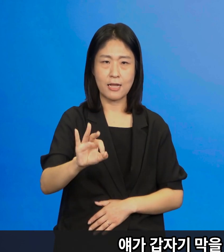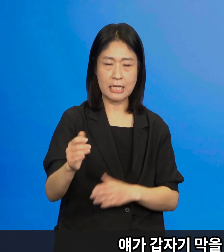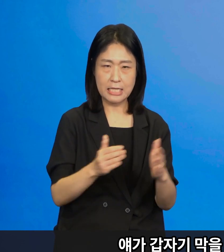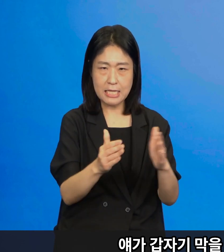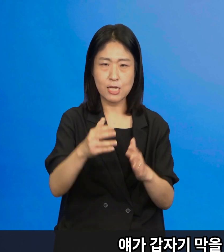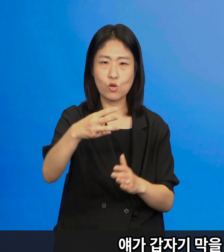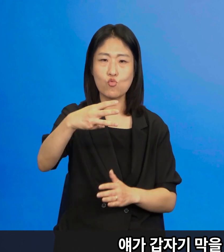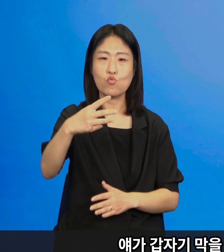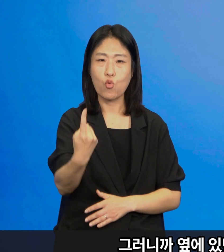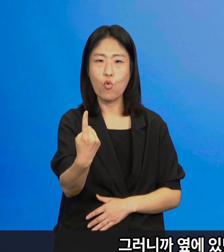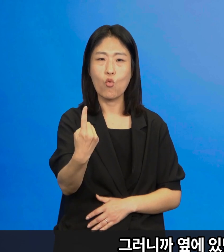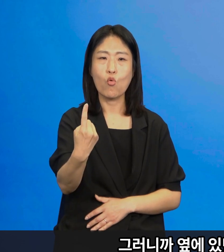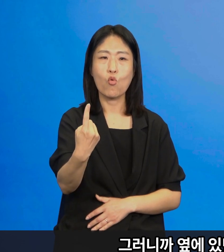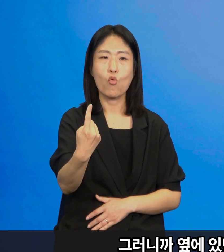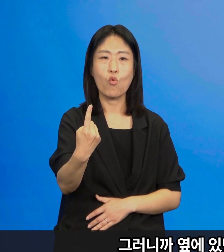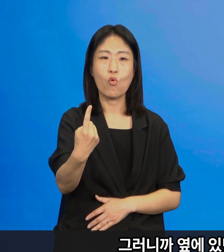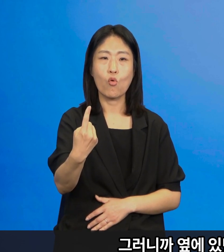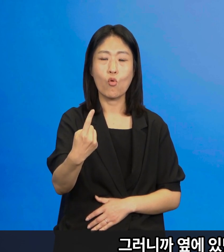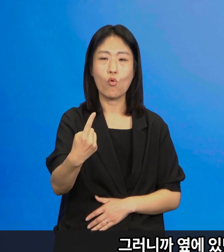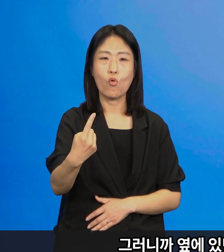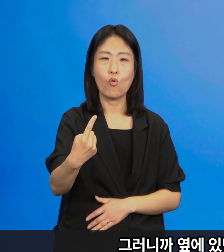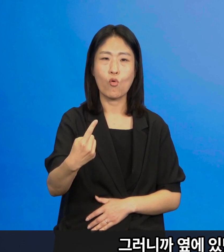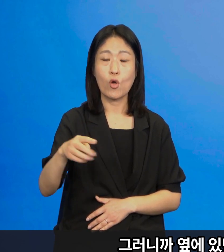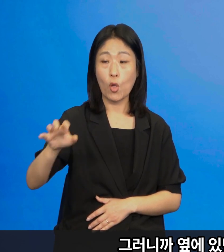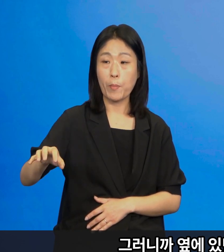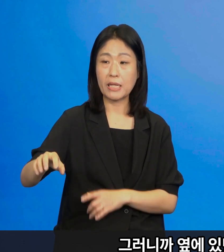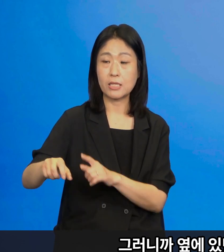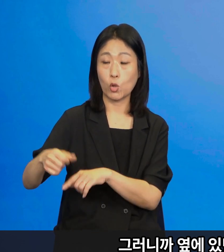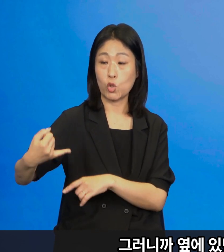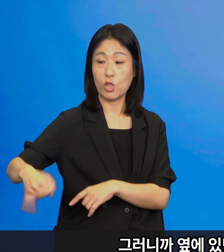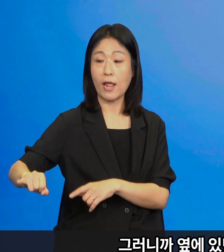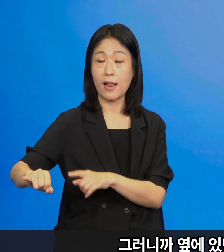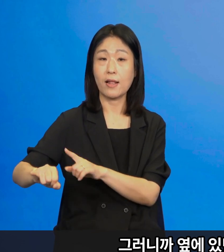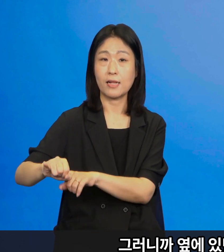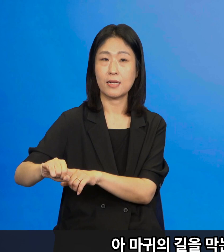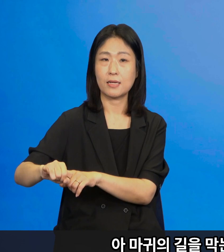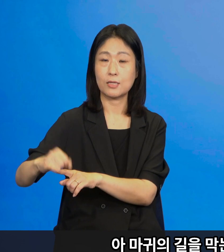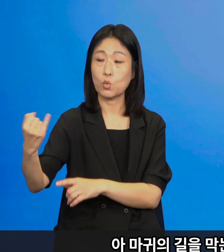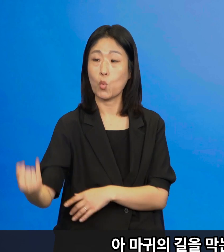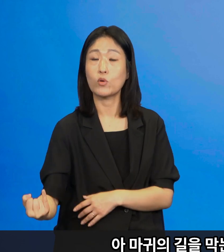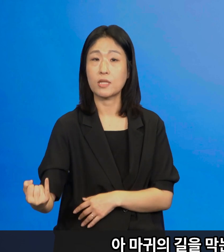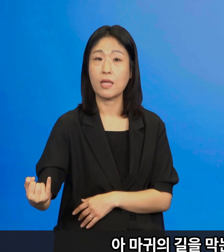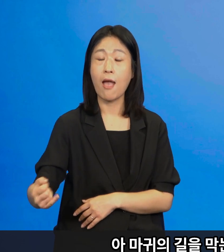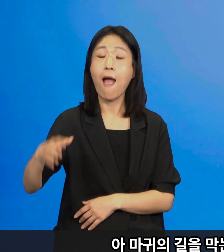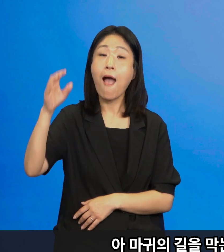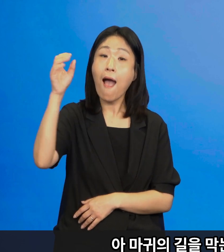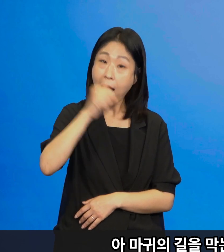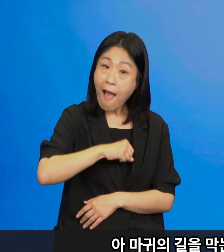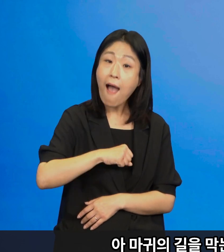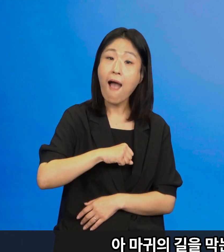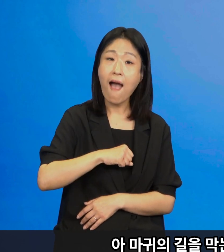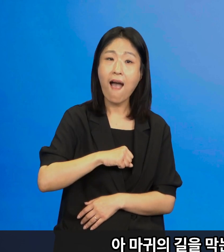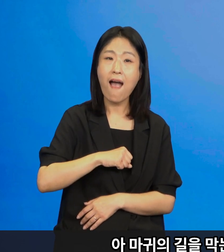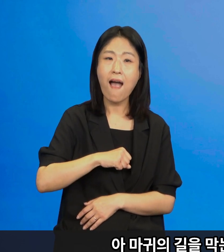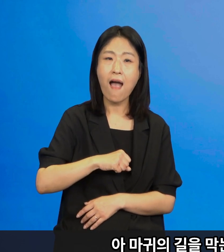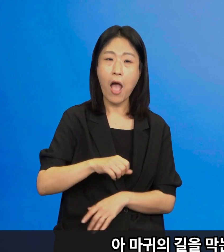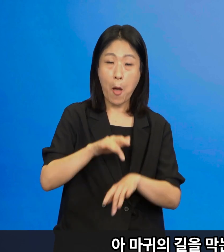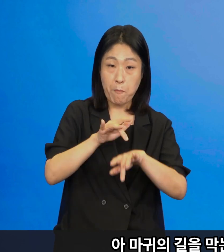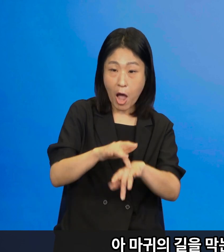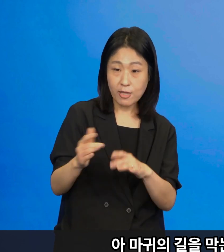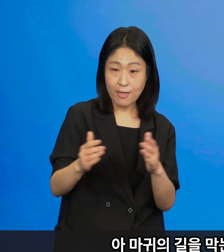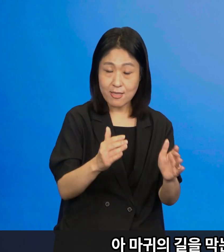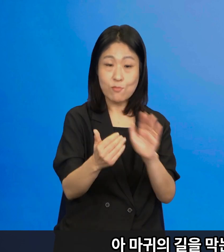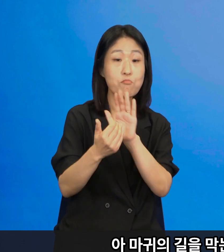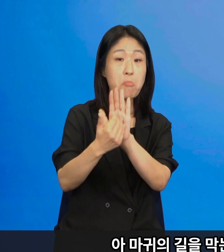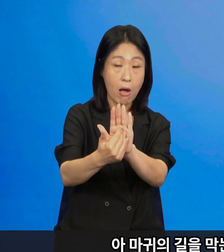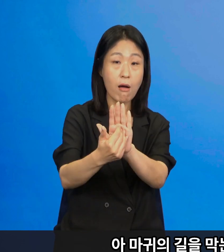거예요. 그러니까 옆에 있던 그 동생이, 딸아이가, 아, 마귀의 길을 막는 거구나